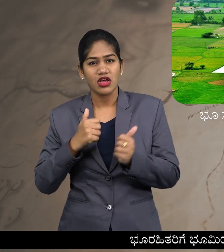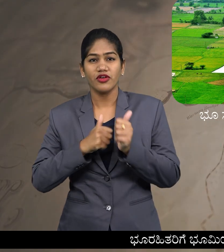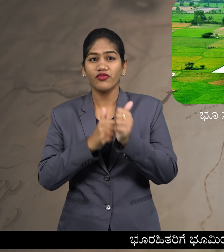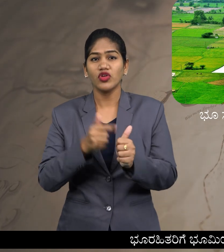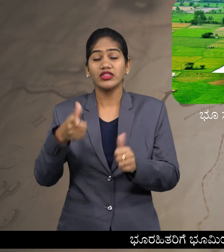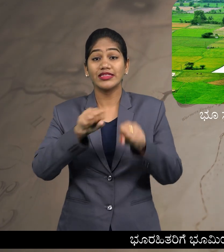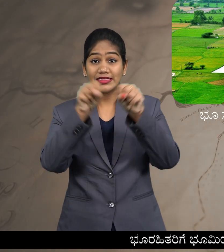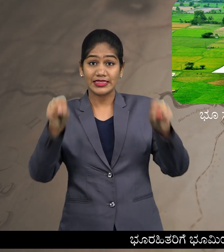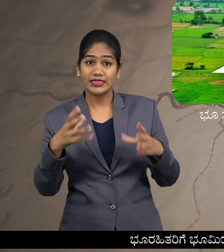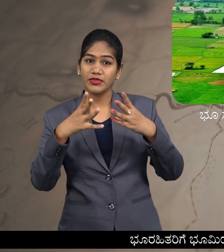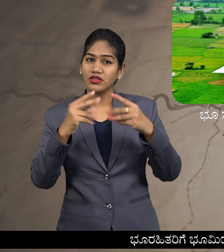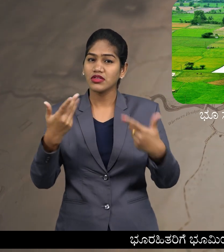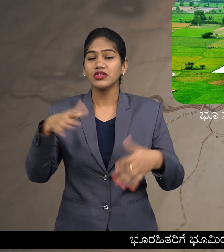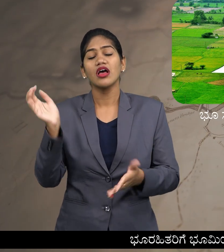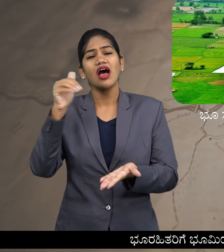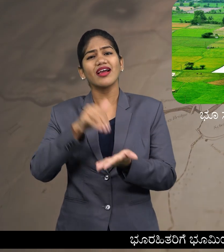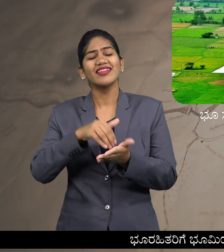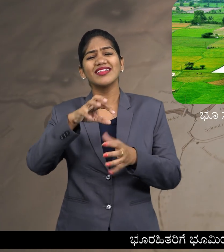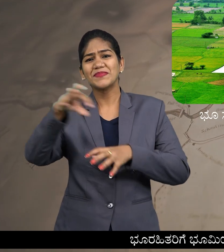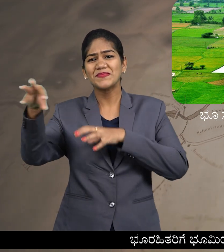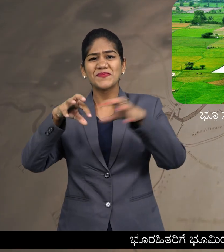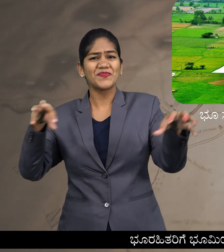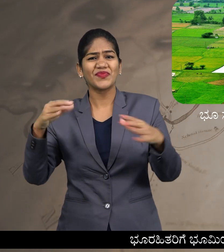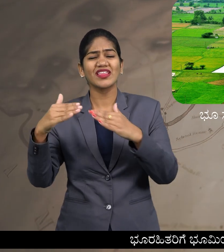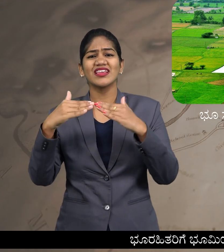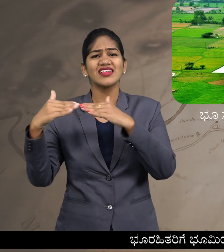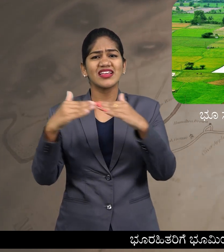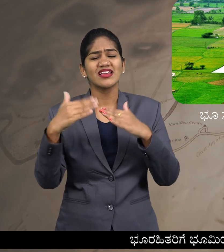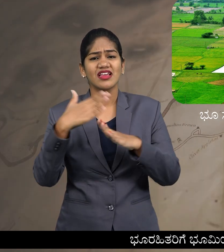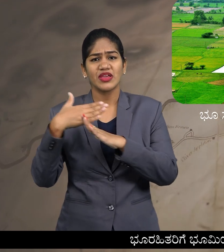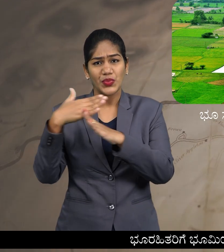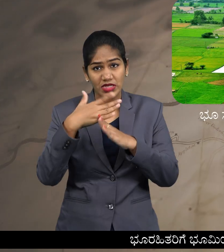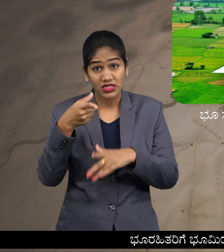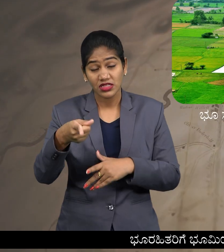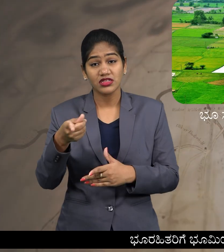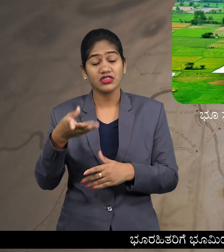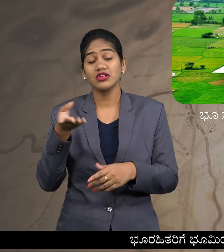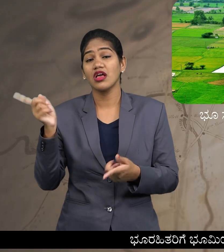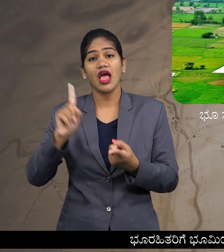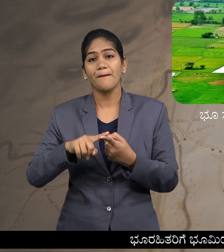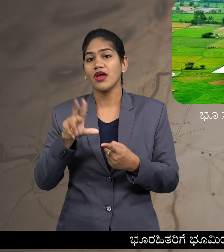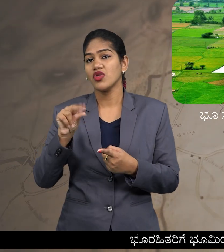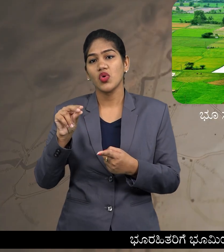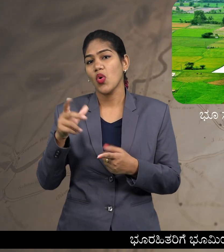ಭೂ ರಹಿತರಿಗೆ ಭೂಮಿಯ ಮರುಹಂಚಿಕೆ ನಡೆಯಲಿಲ್ಲ.